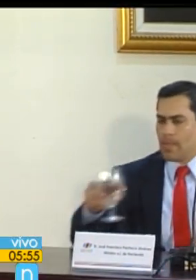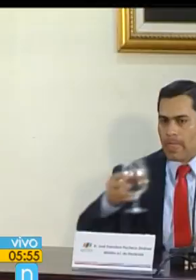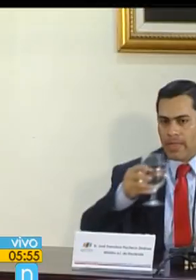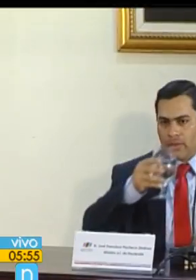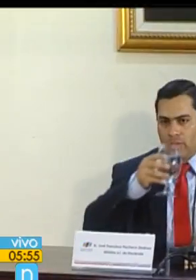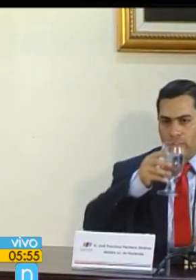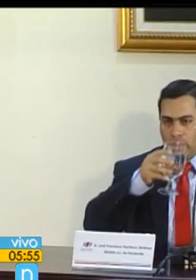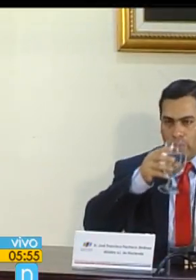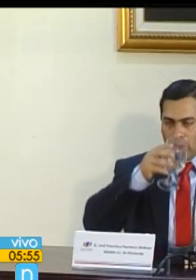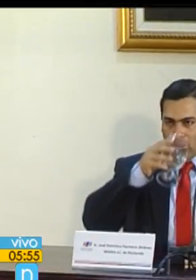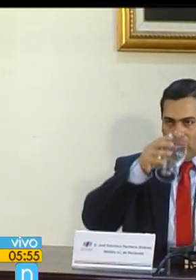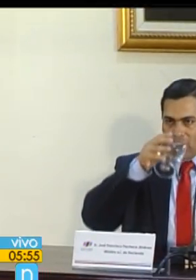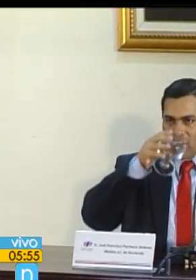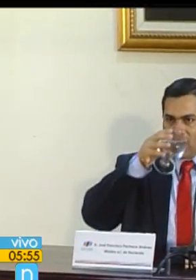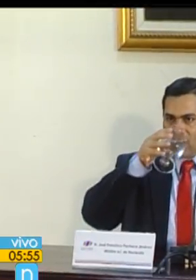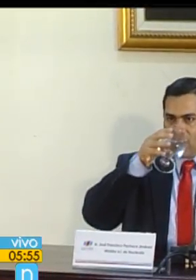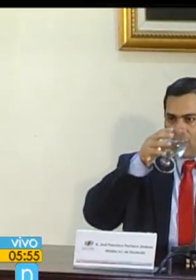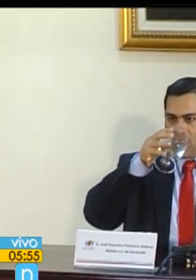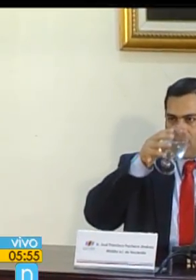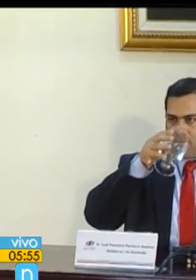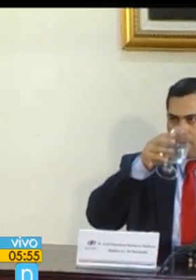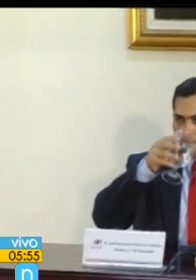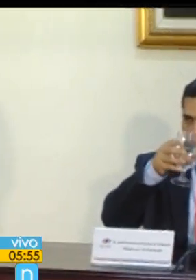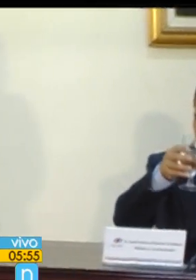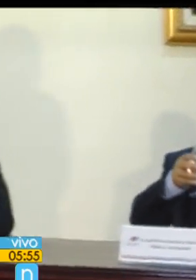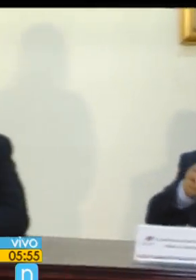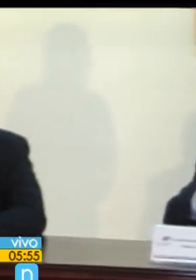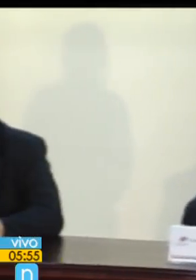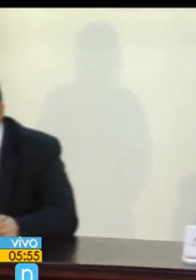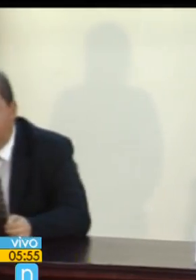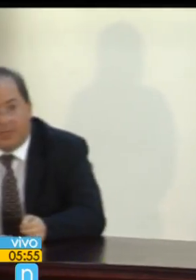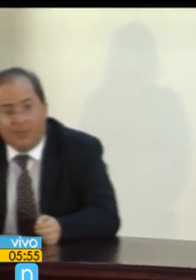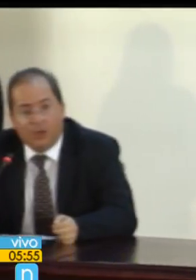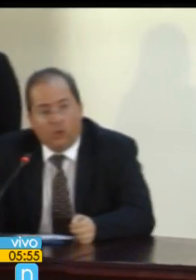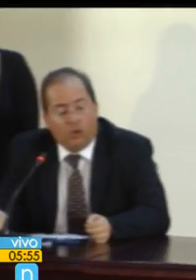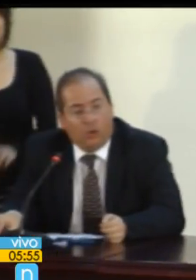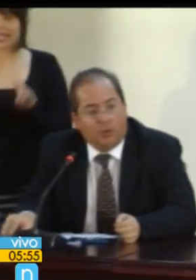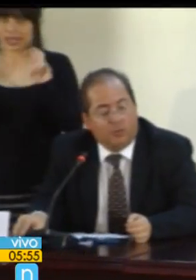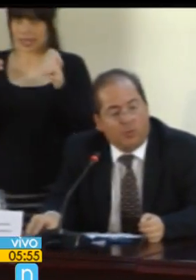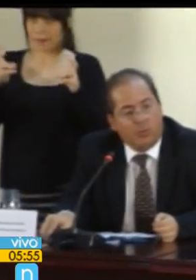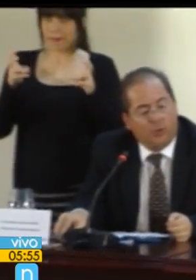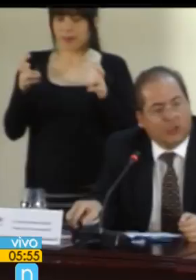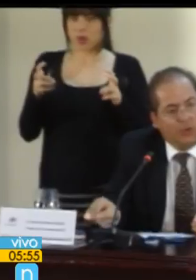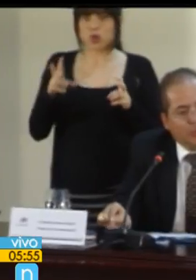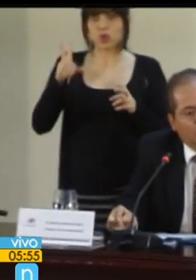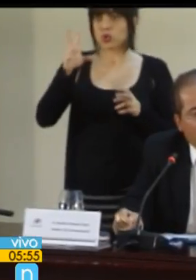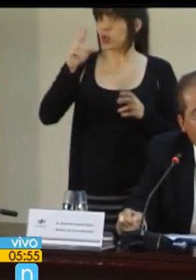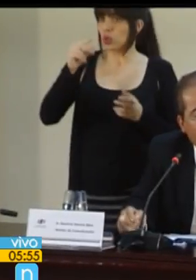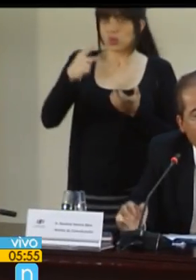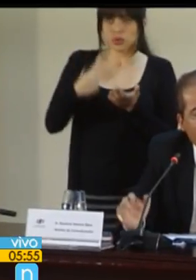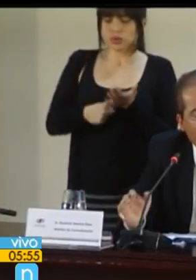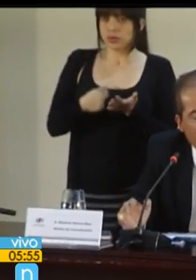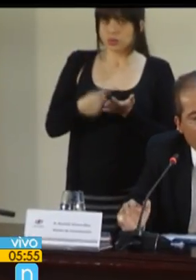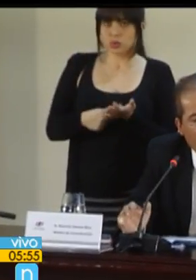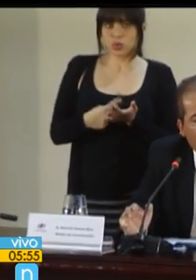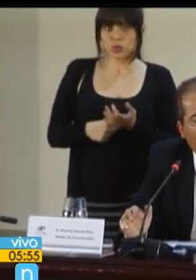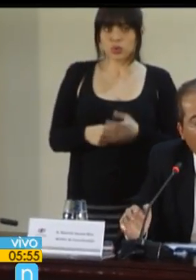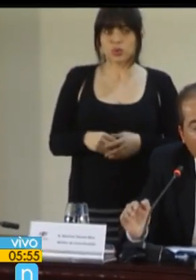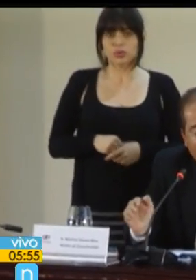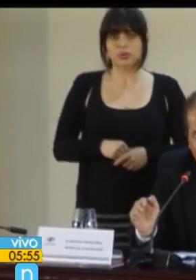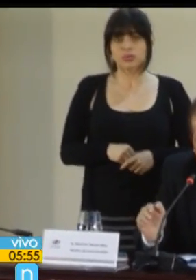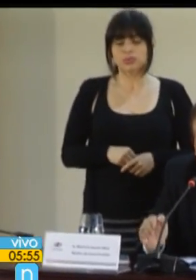se va a referir el gobierno al respecto? Gracias. El tema no se abordó